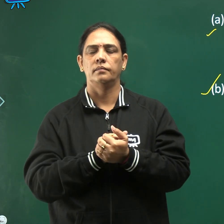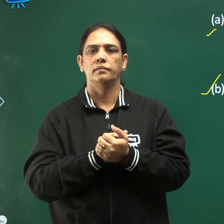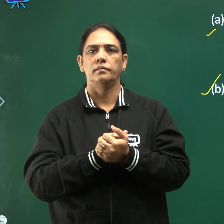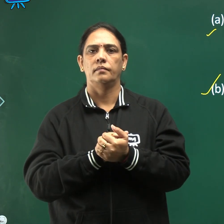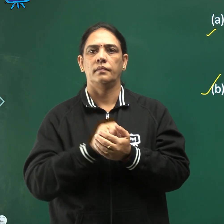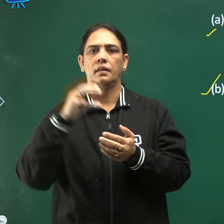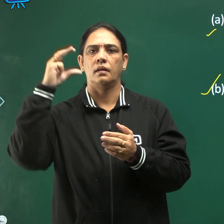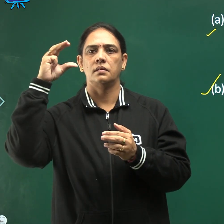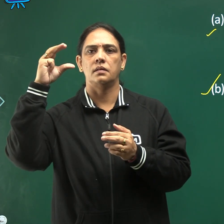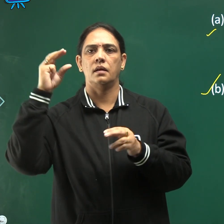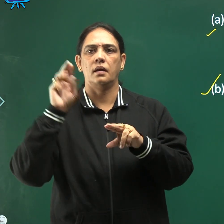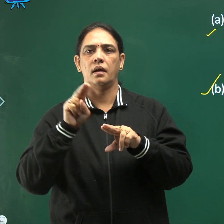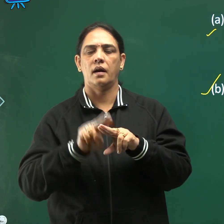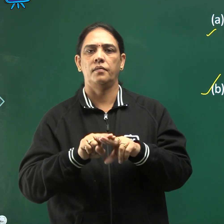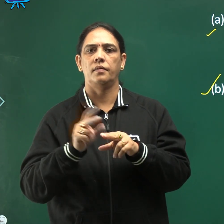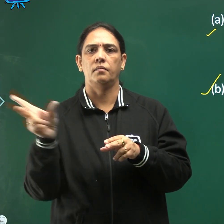संचयी बारंबारता